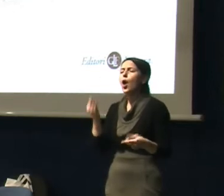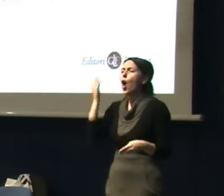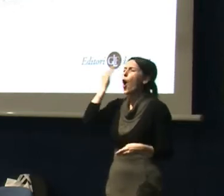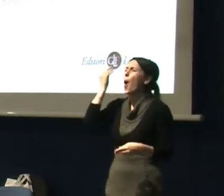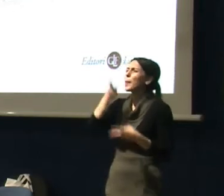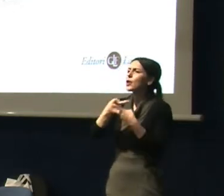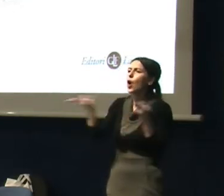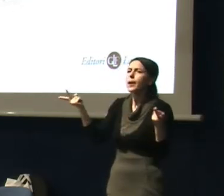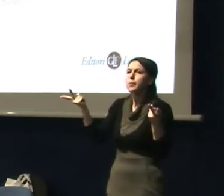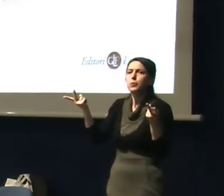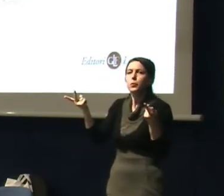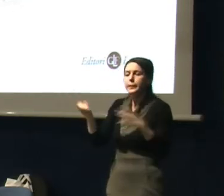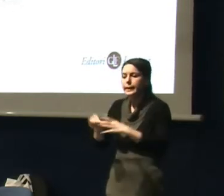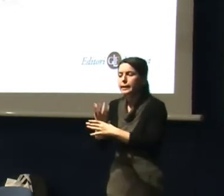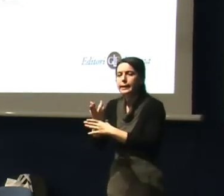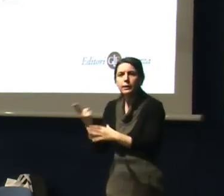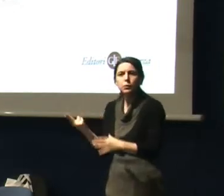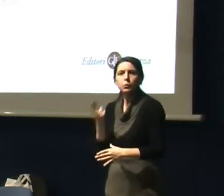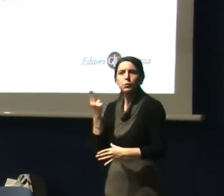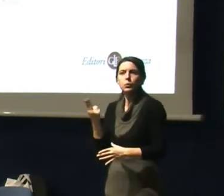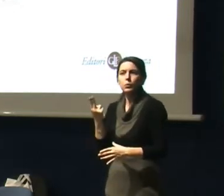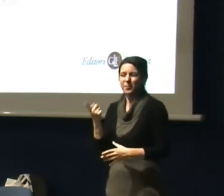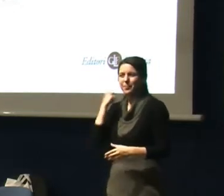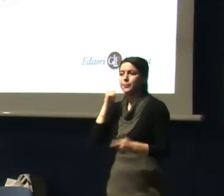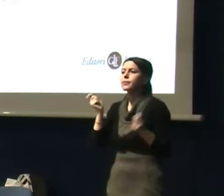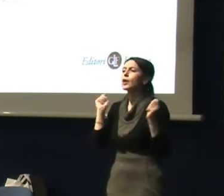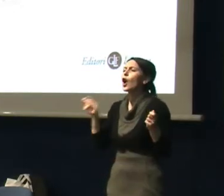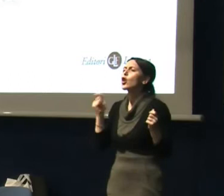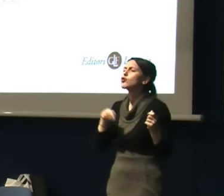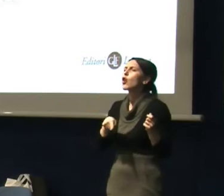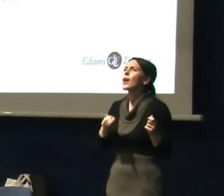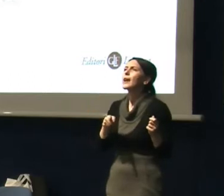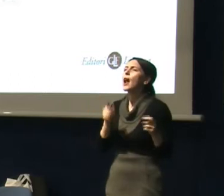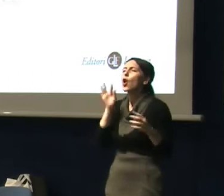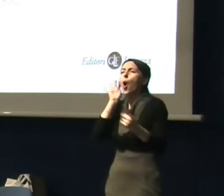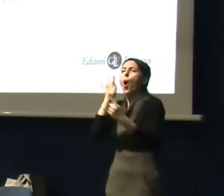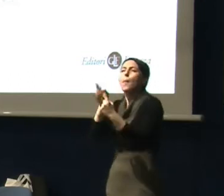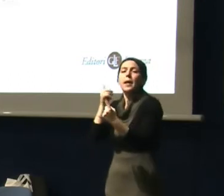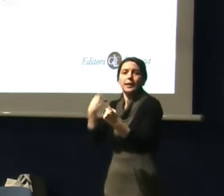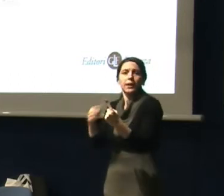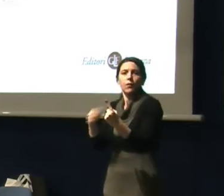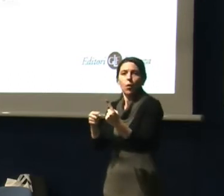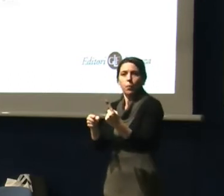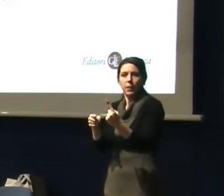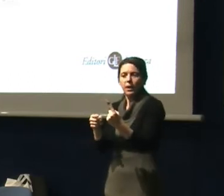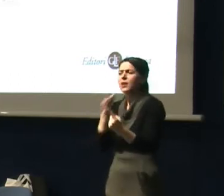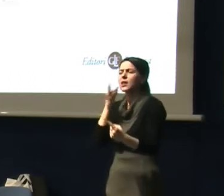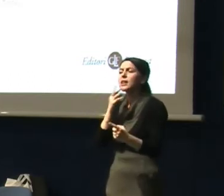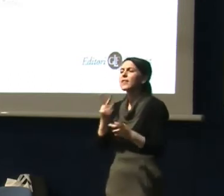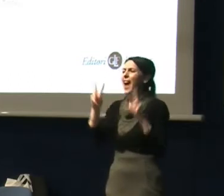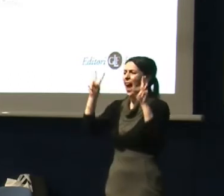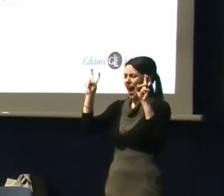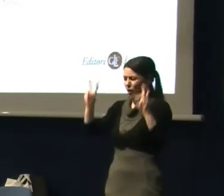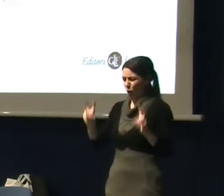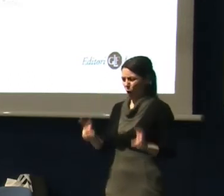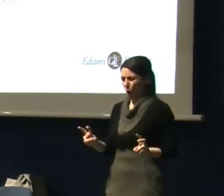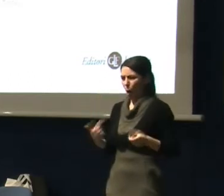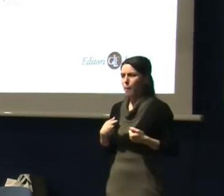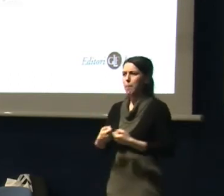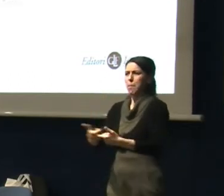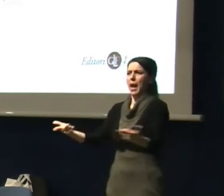pubblica cioè i giornali hanno senso sempre serviti a questo a offrire degli argomenti affinché